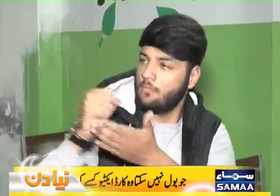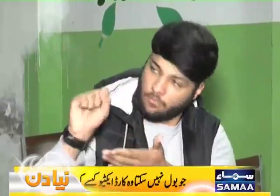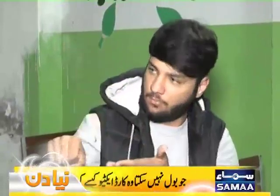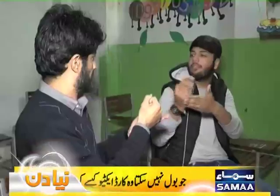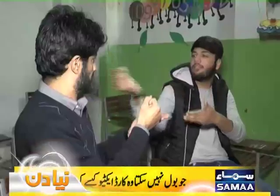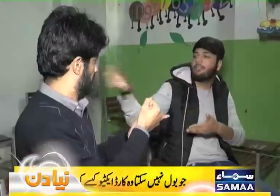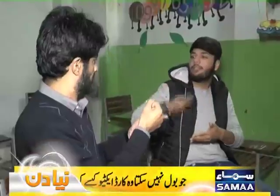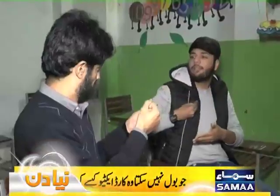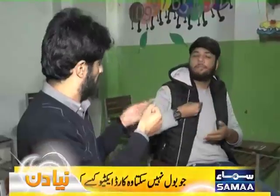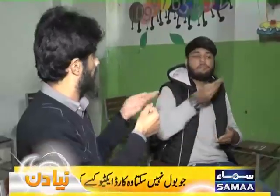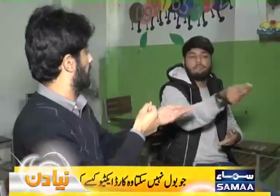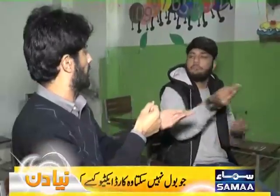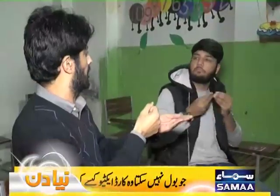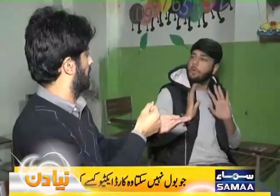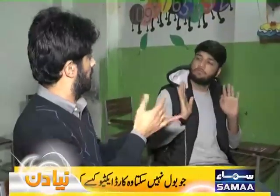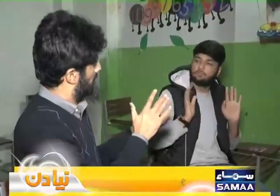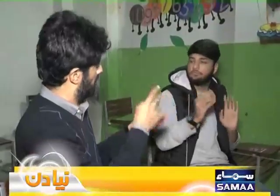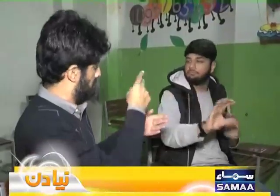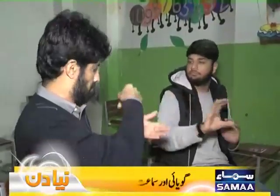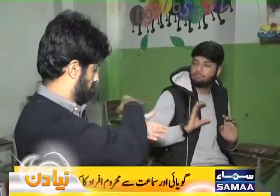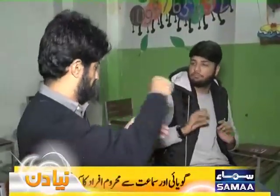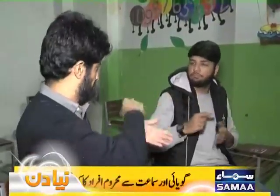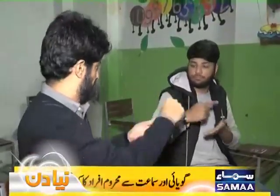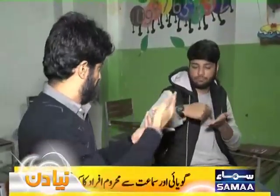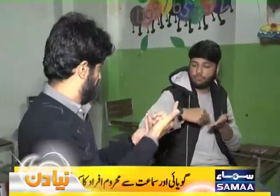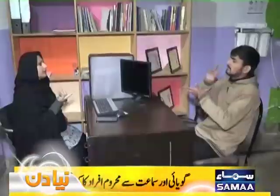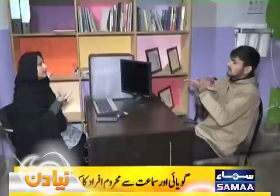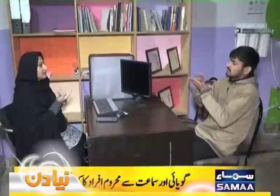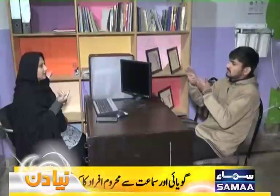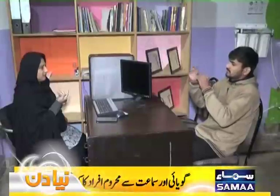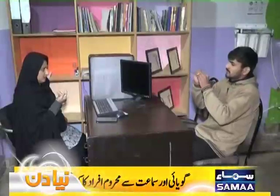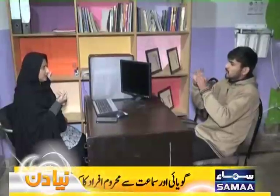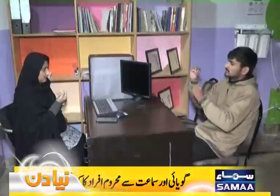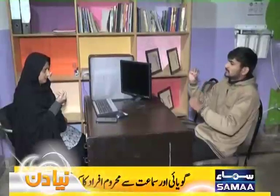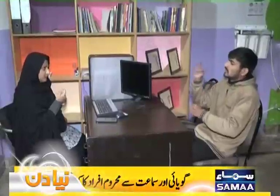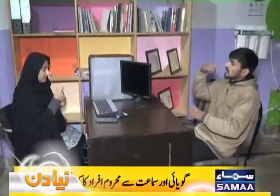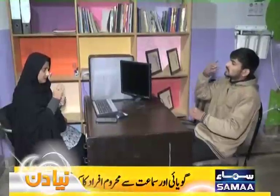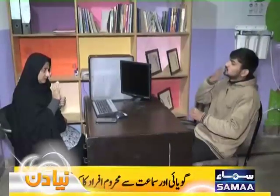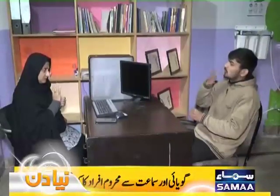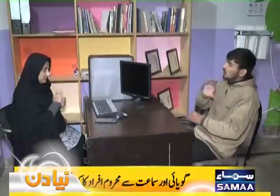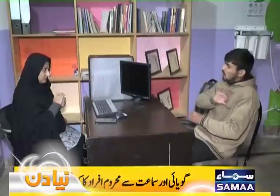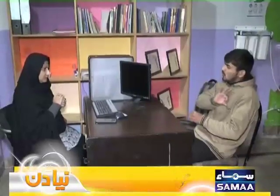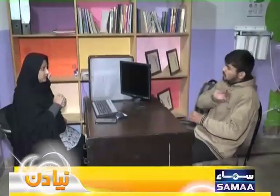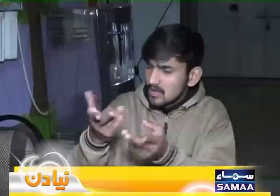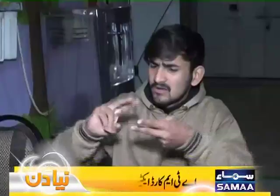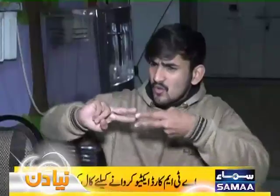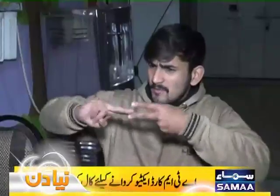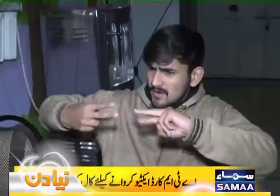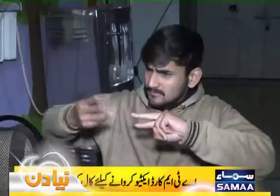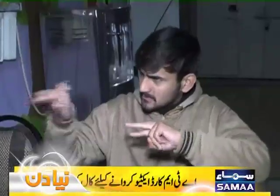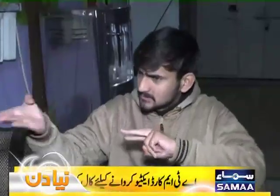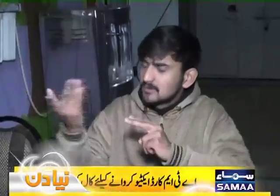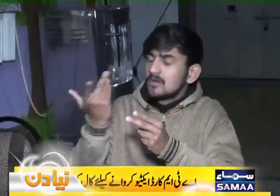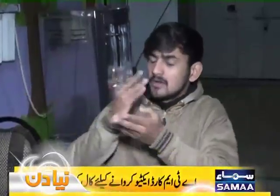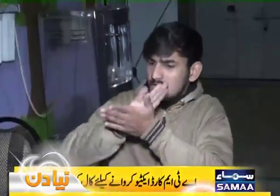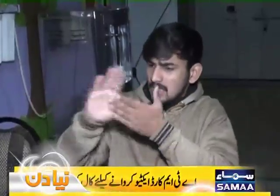बात समझने से कासिर है। लाहौर के 25 साल मोहसिन और 34 साल इरफान मेराज को बैंक अकाउंट